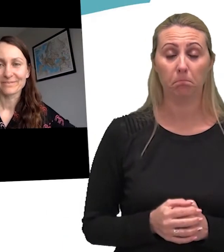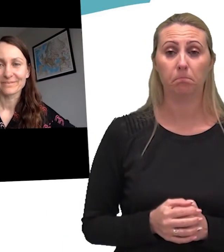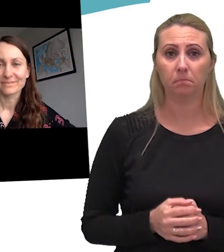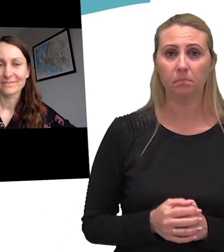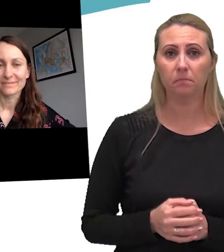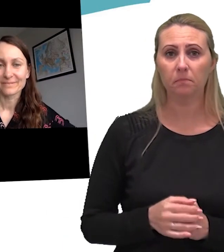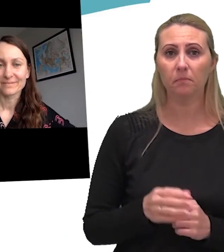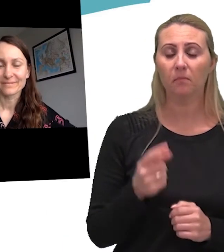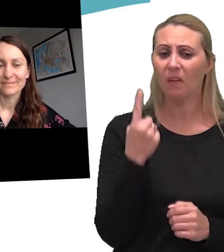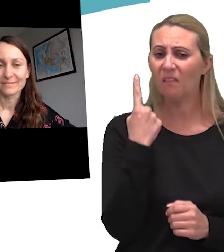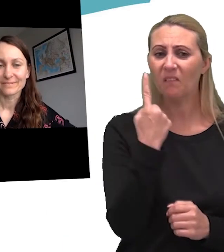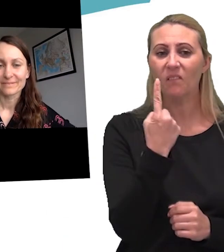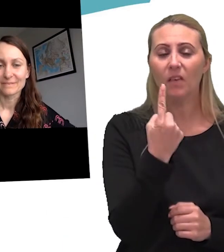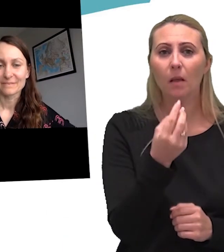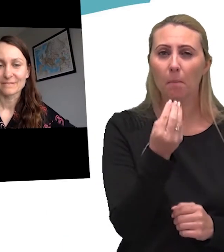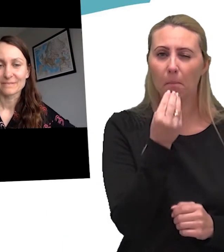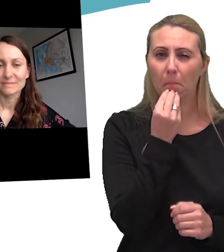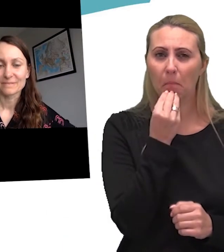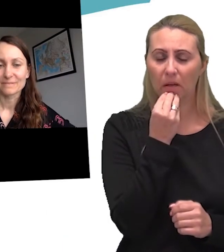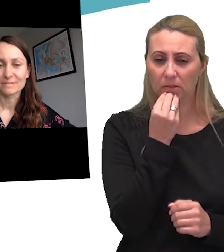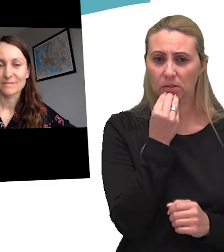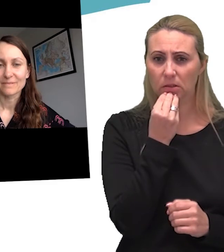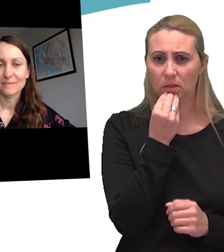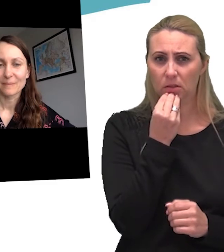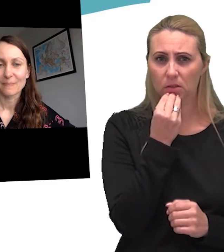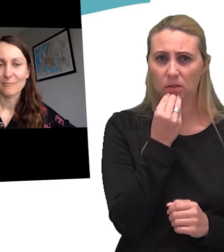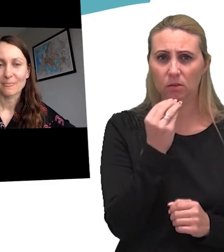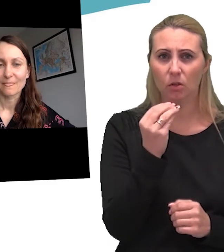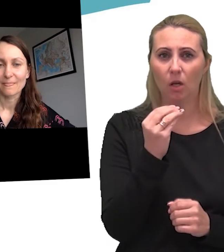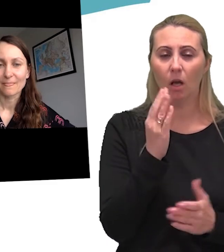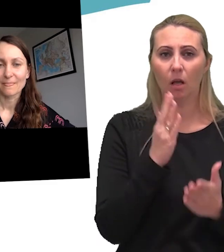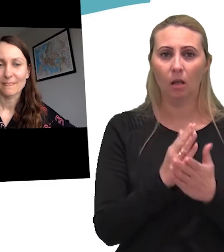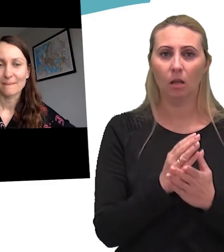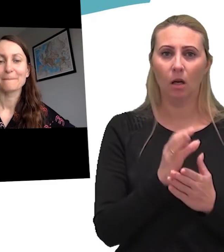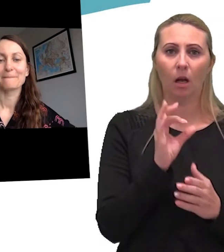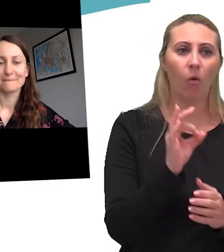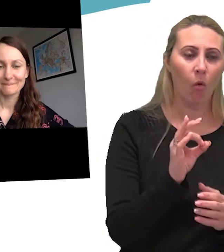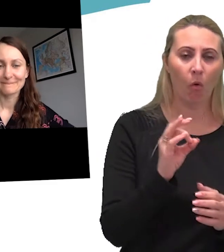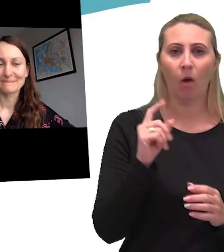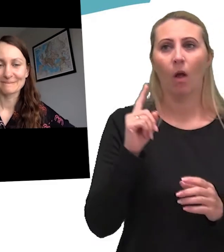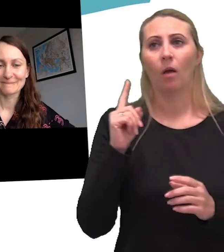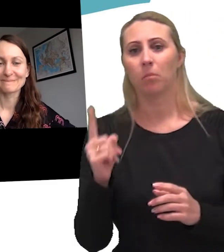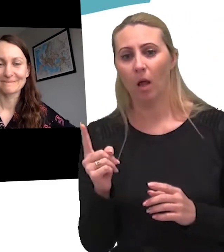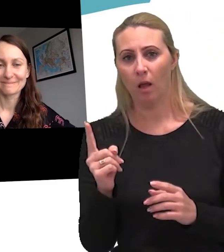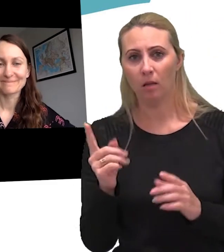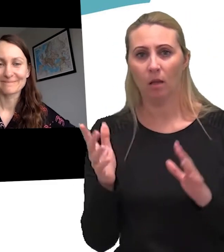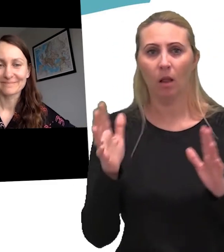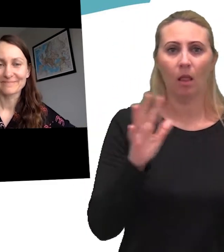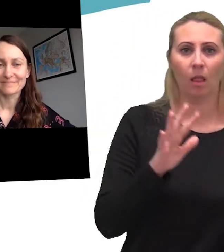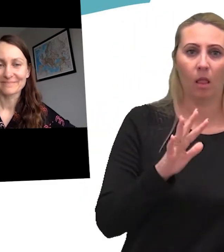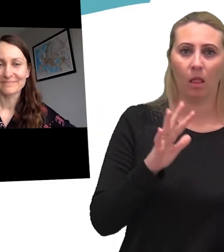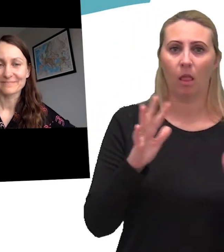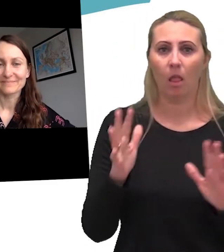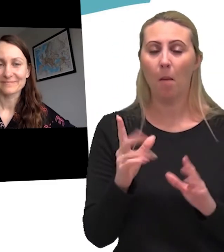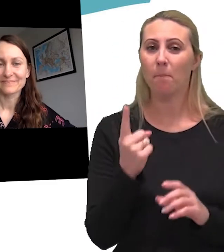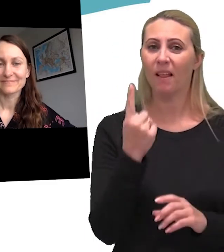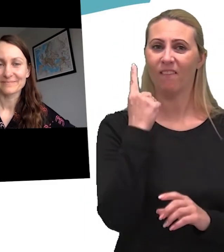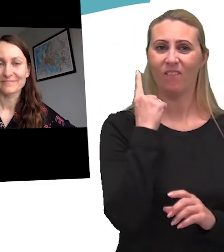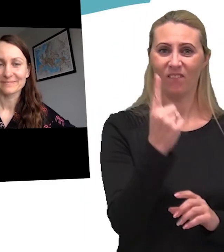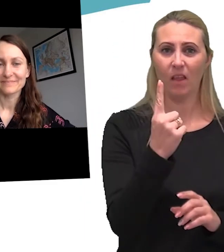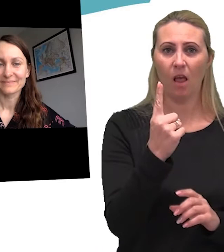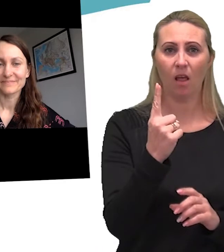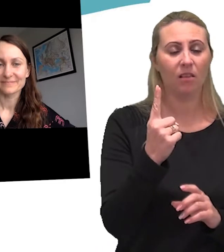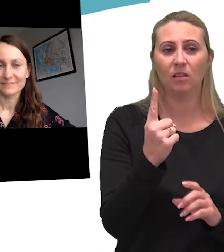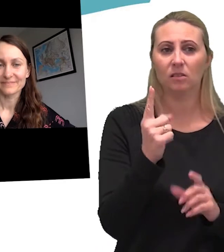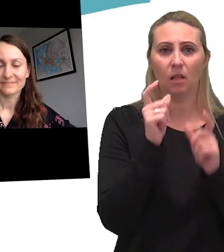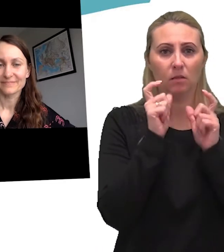Viena mityba yra toks dalykas, kur yra daug o, bet tačiau. Tokio, kad būtų vienas, net